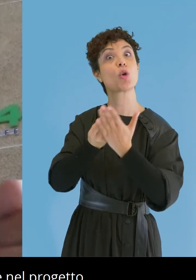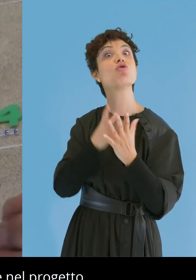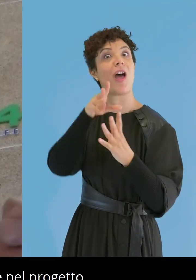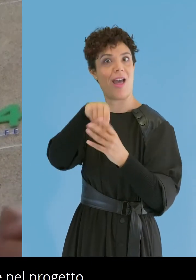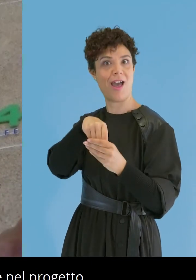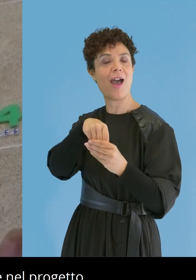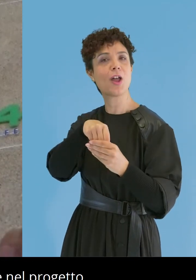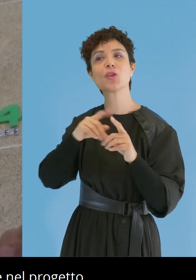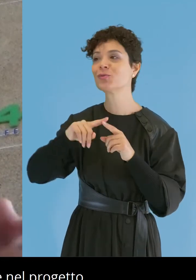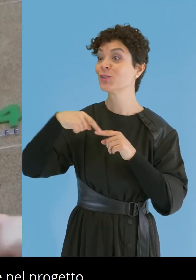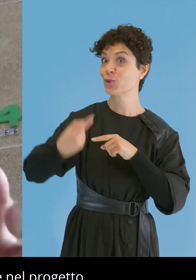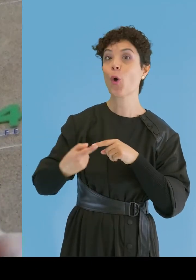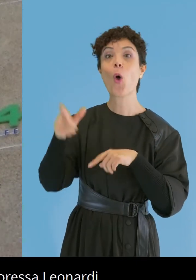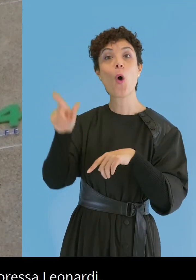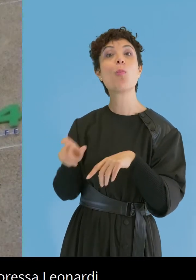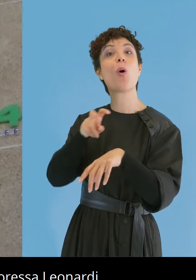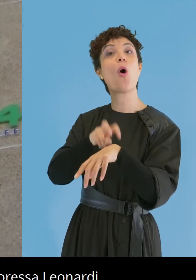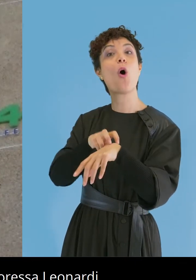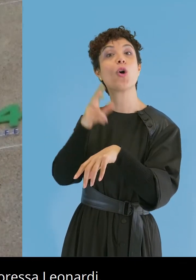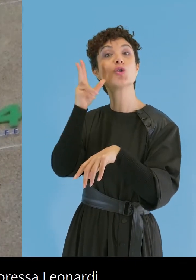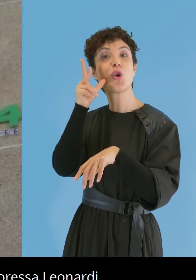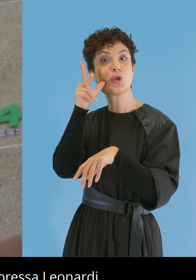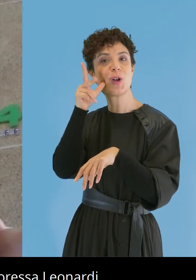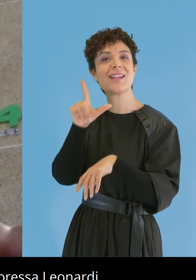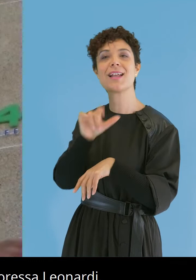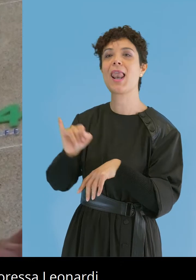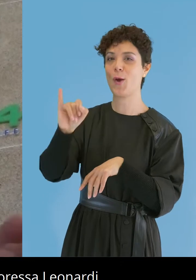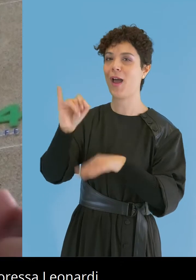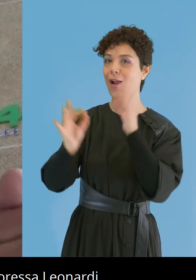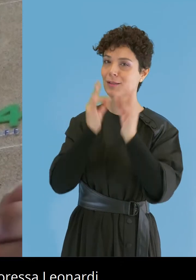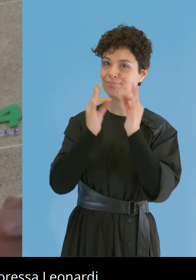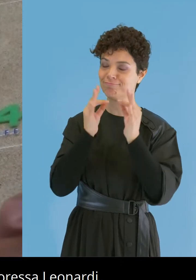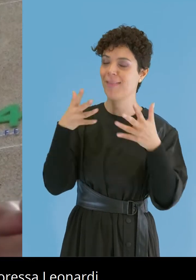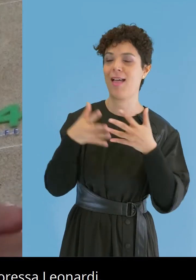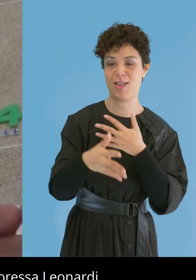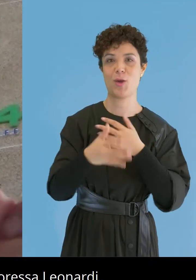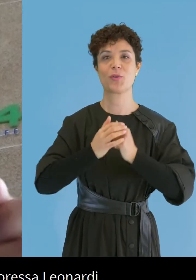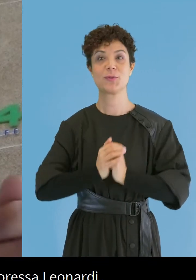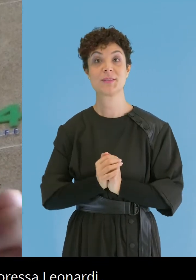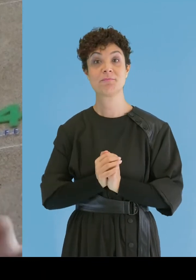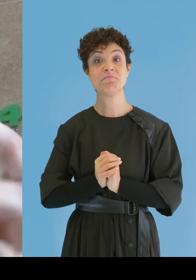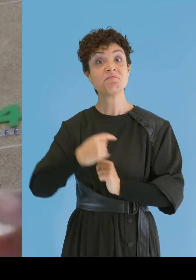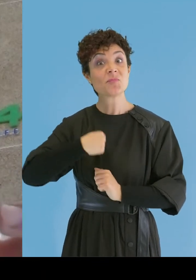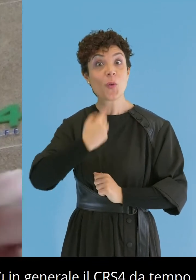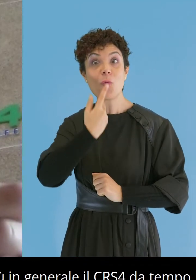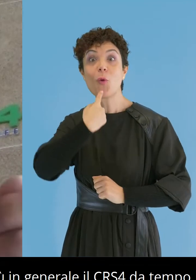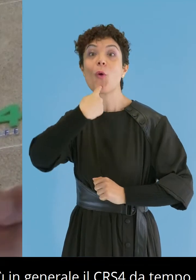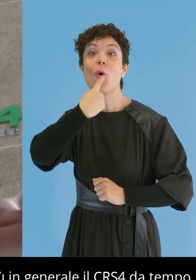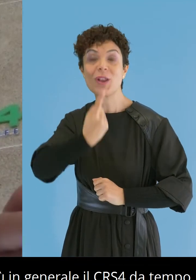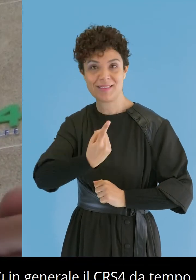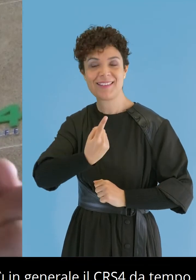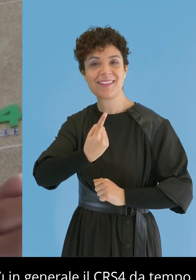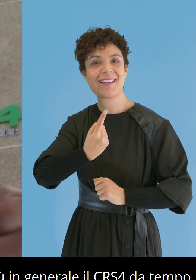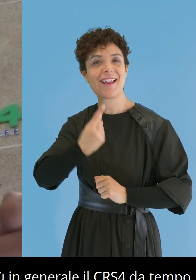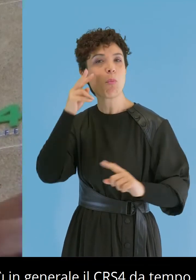sono previste evidentemente nel progetto e che saranno dettagliate dalla dottoressa Leonardo. Però mi fa